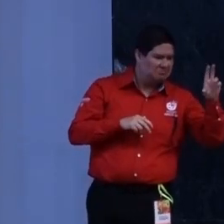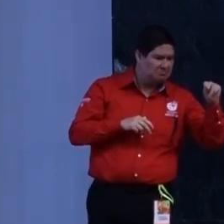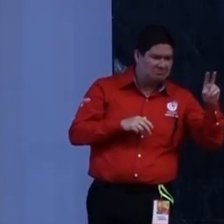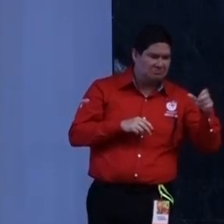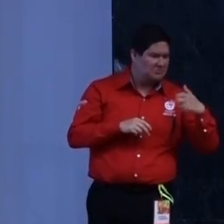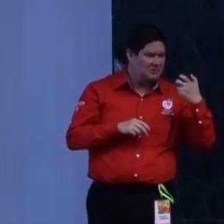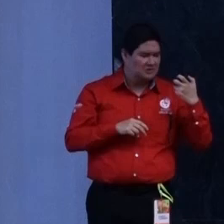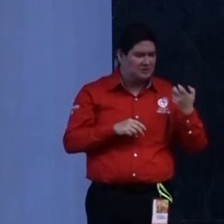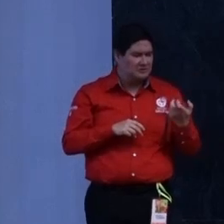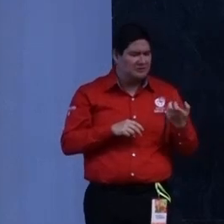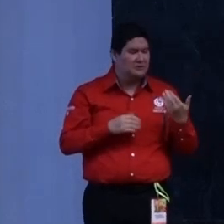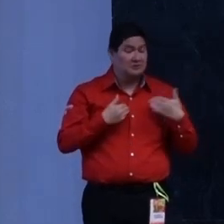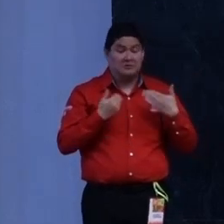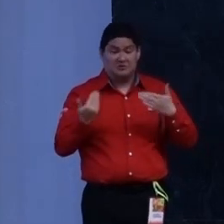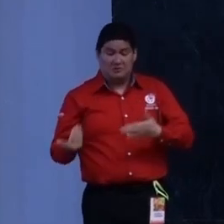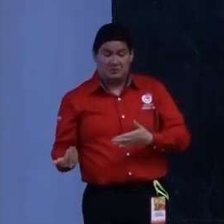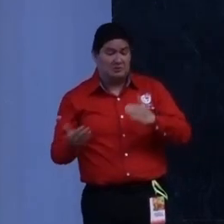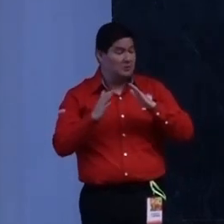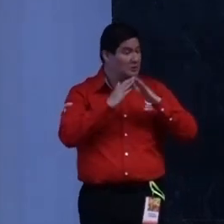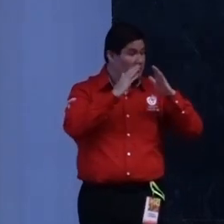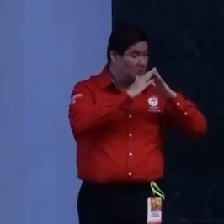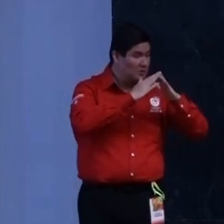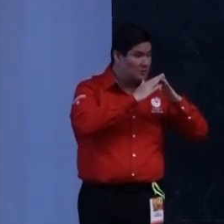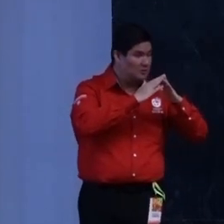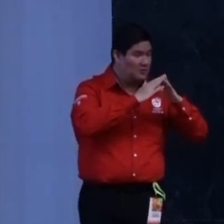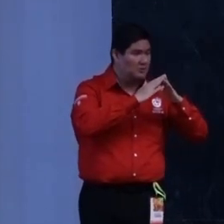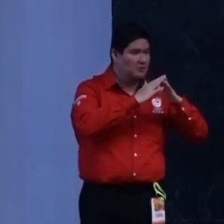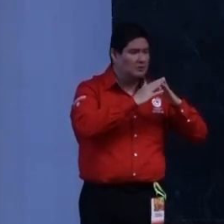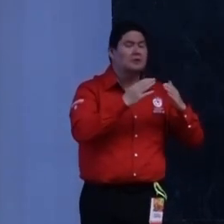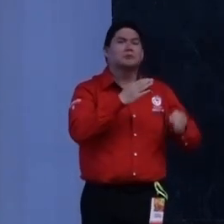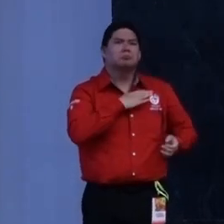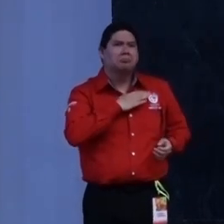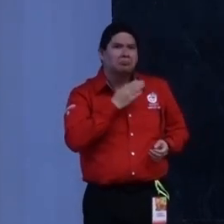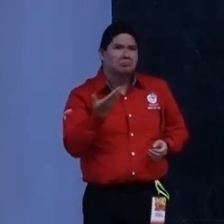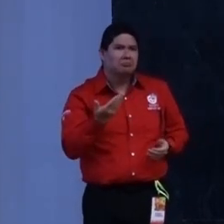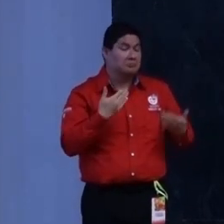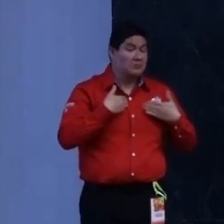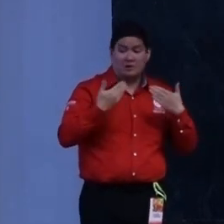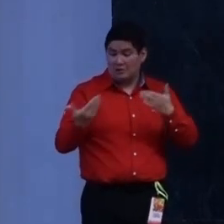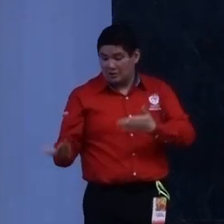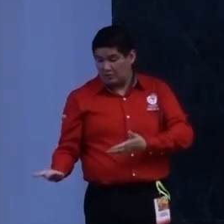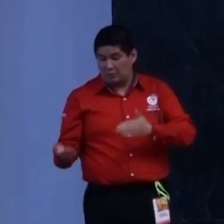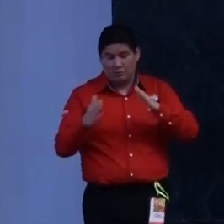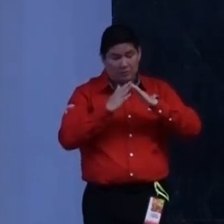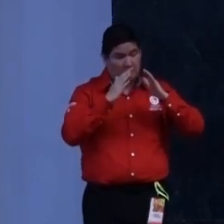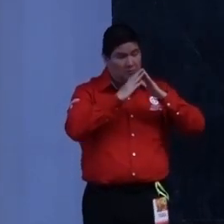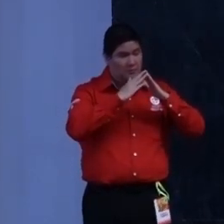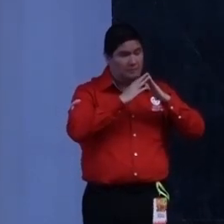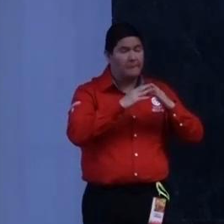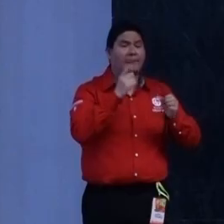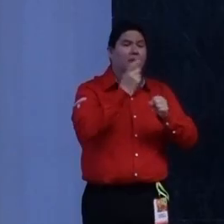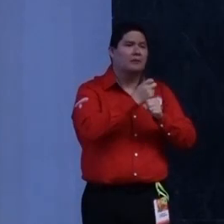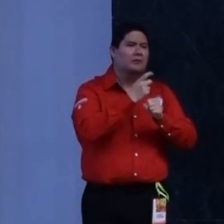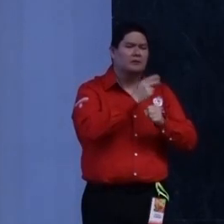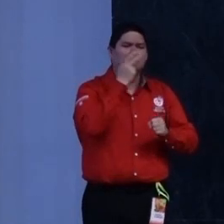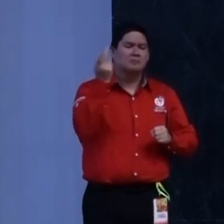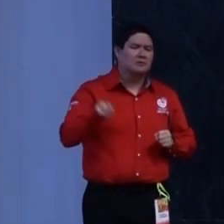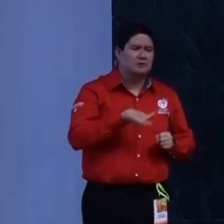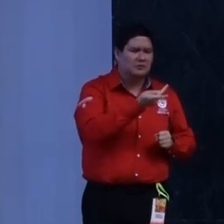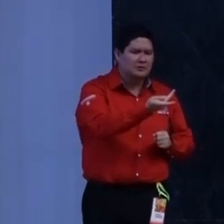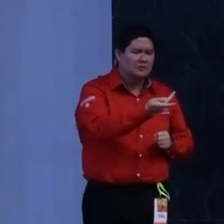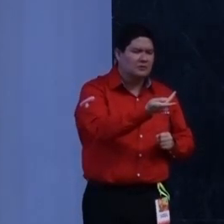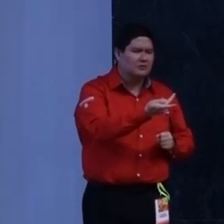llegué a su casa y bueno, llego a su casa y lo primero que me pregunta